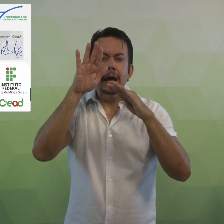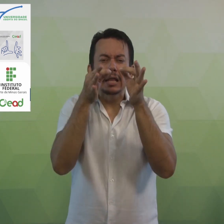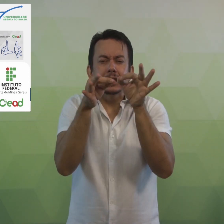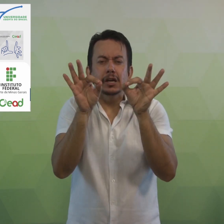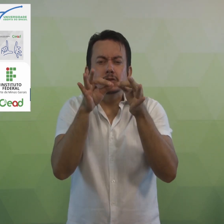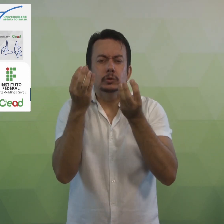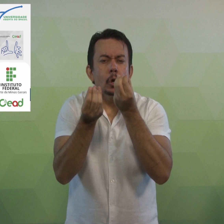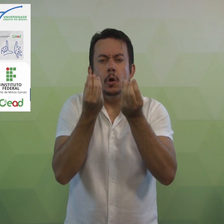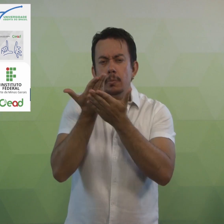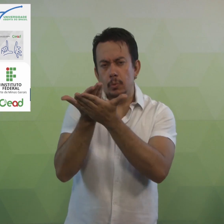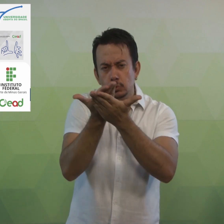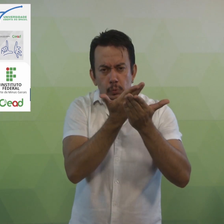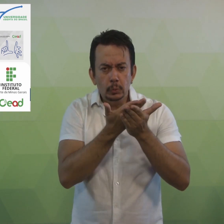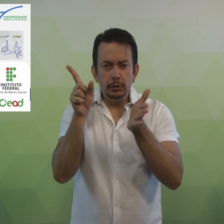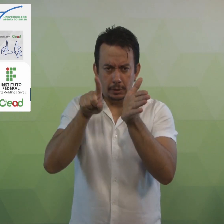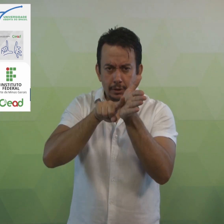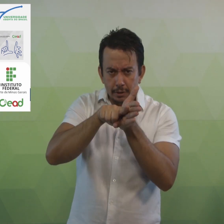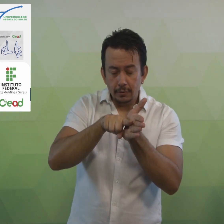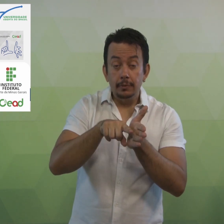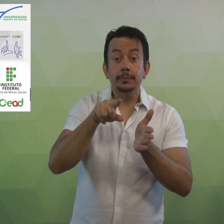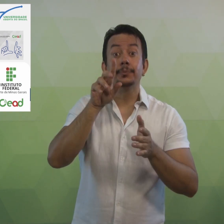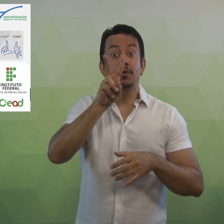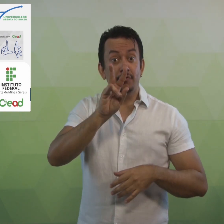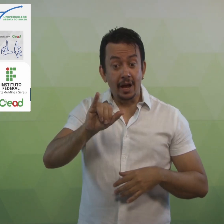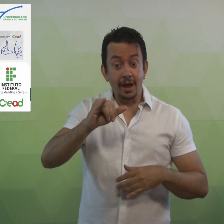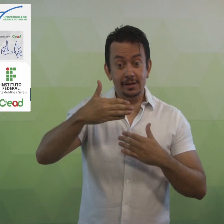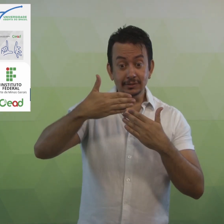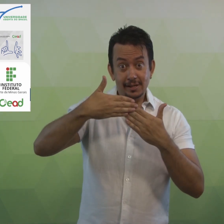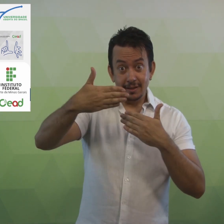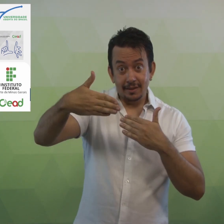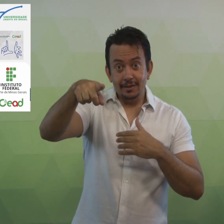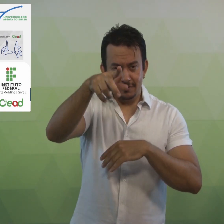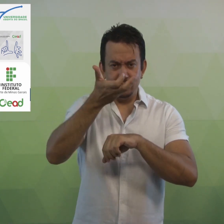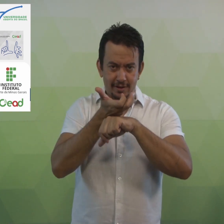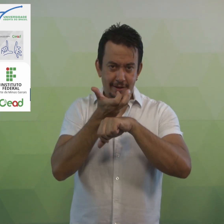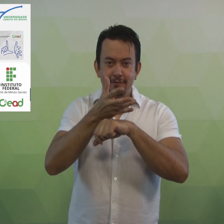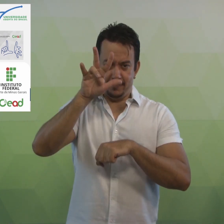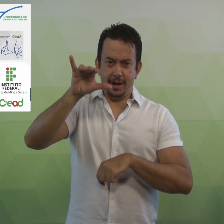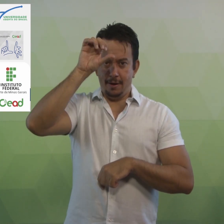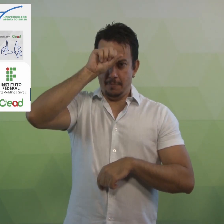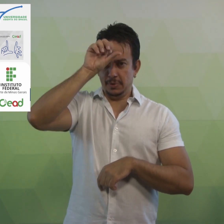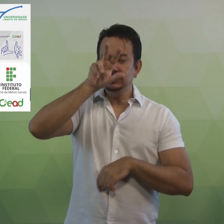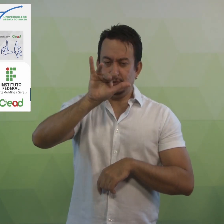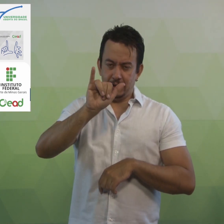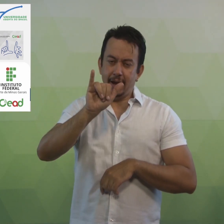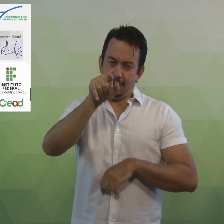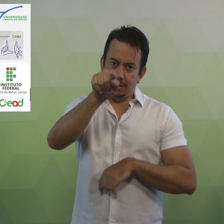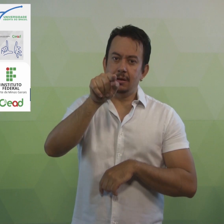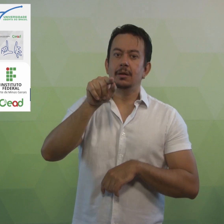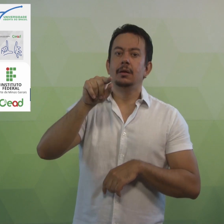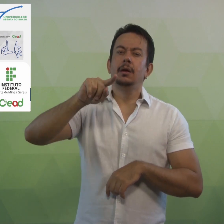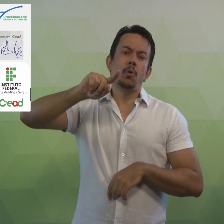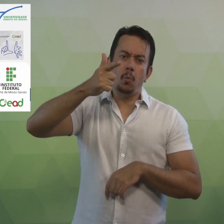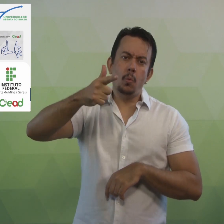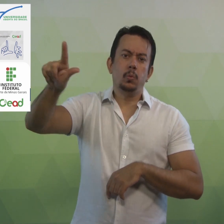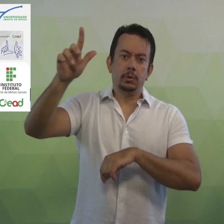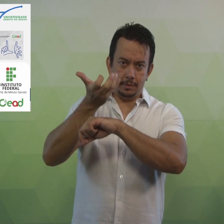Ele trabalha muito a questão do gerativismo. E ele é um estudioso, muito pesquisador sobre essa área. E